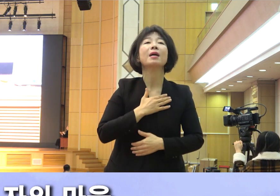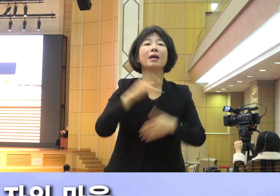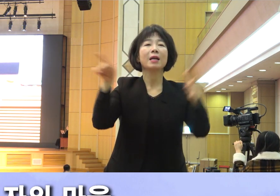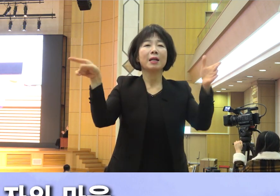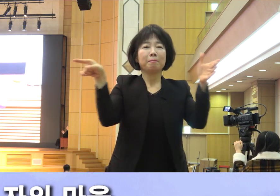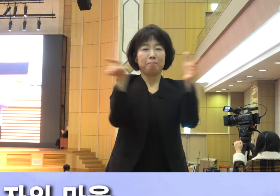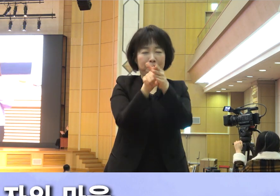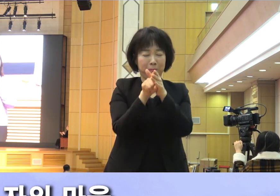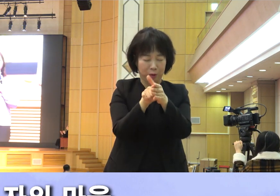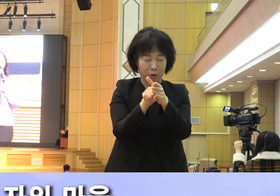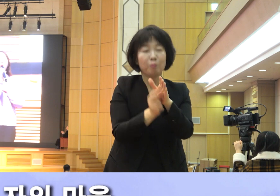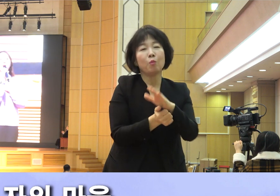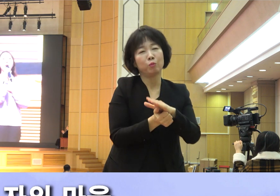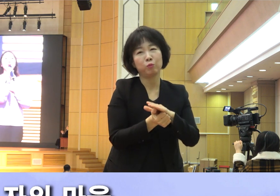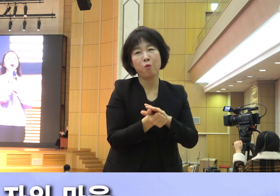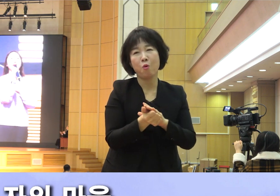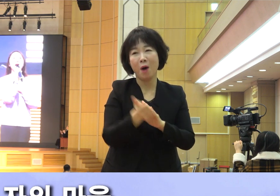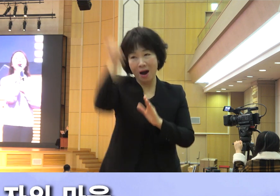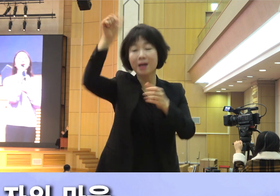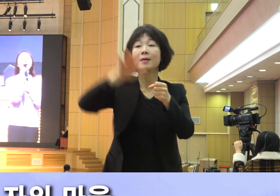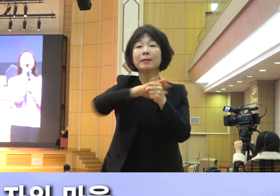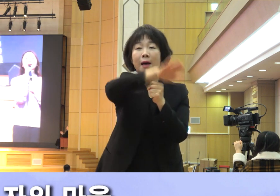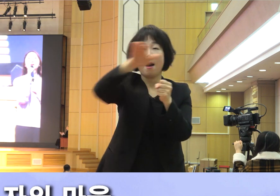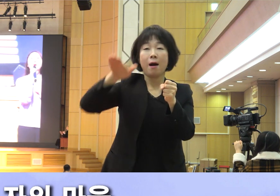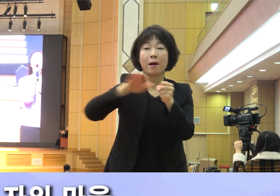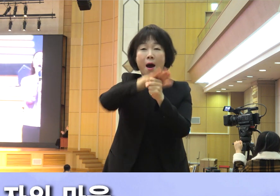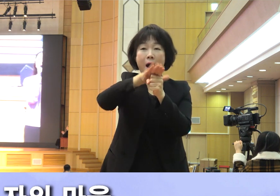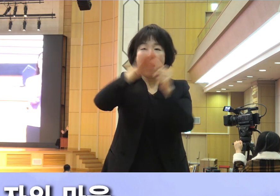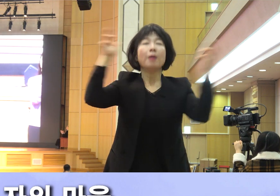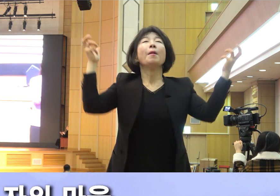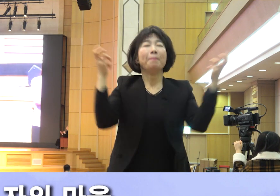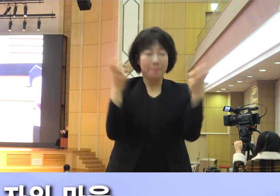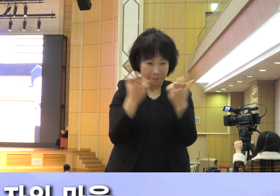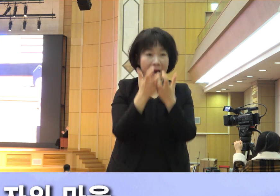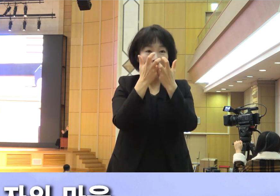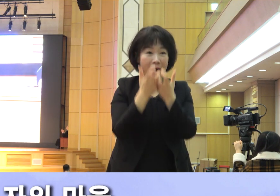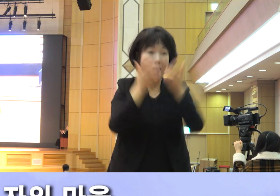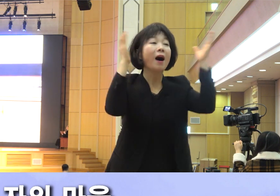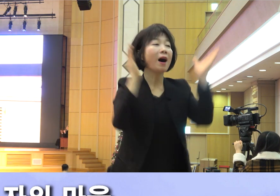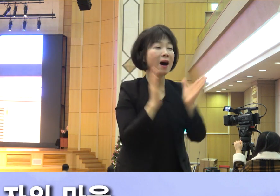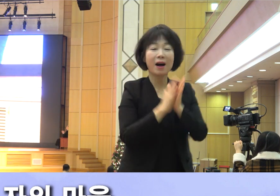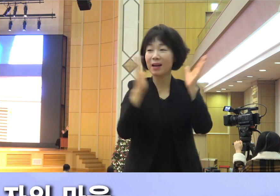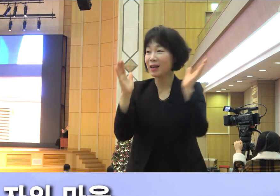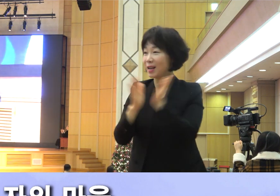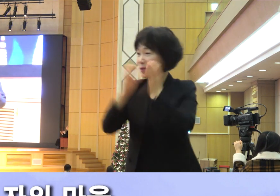내게 믿음 소망 사랑이 넘치네.